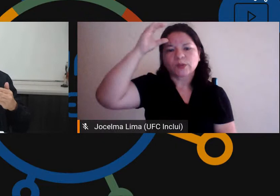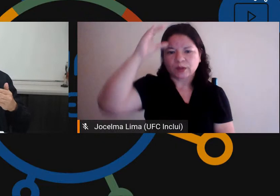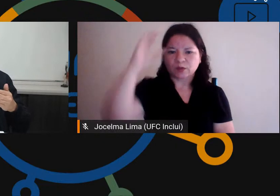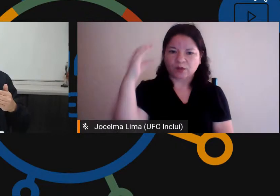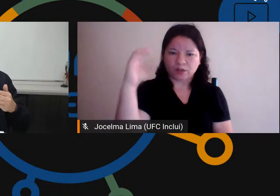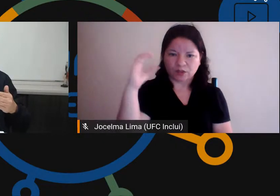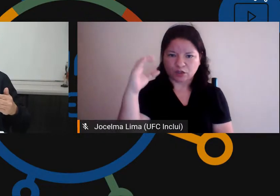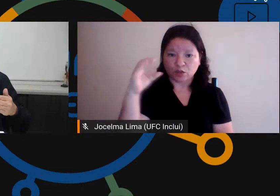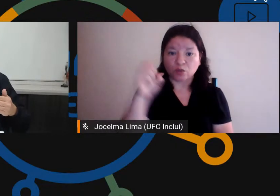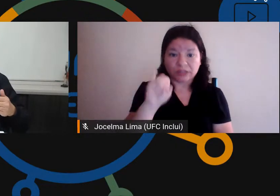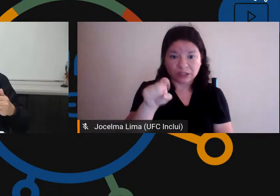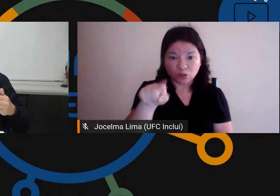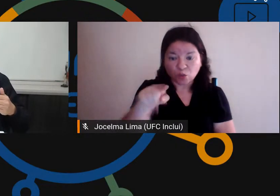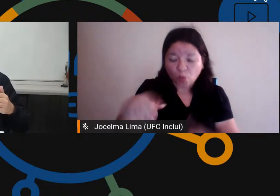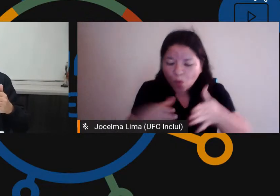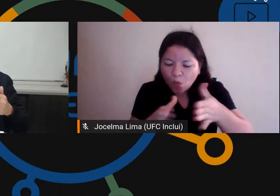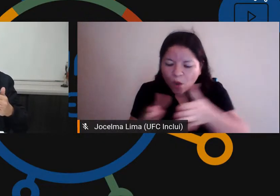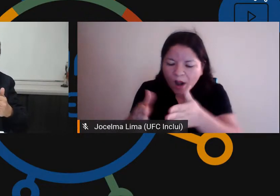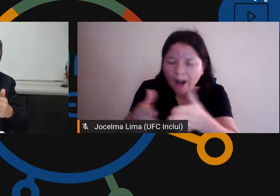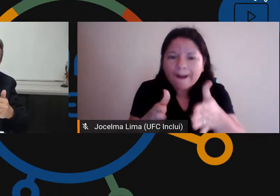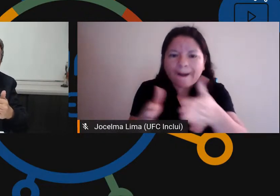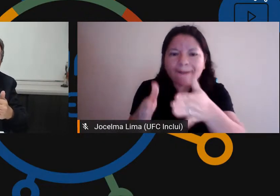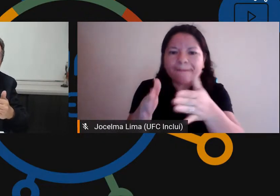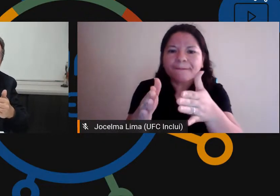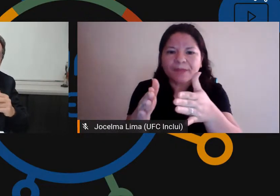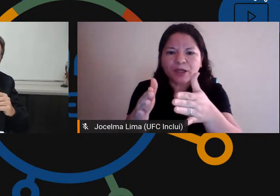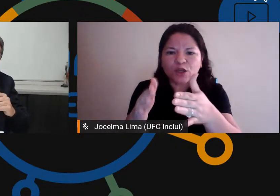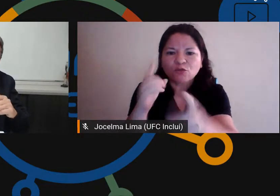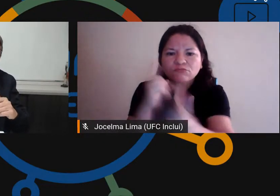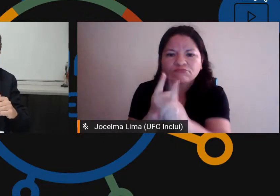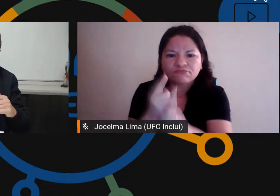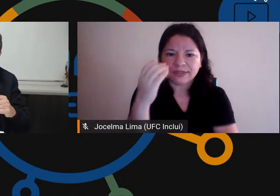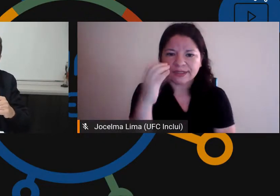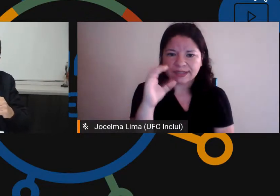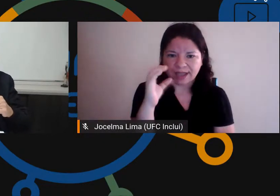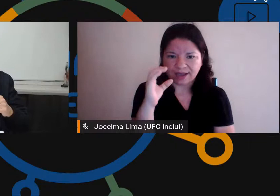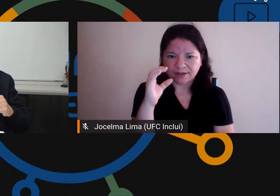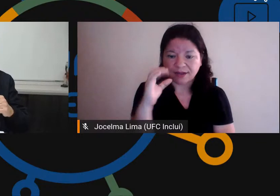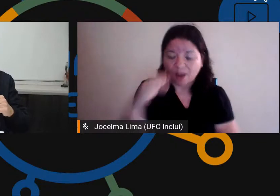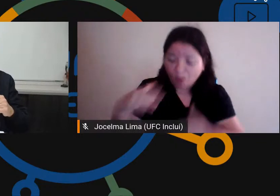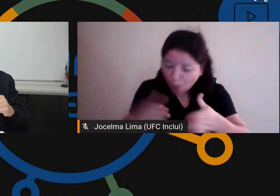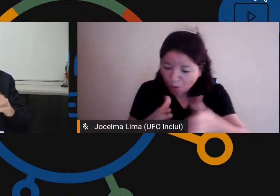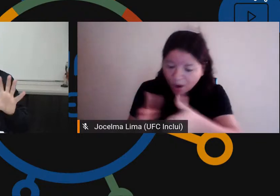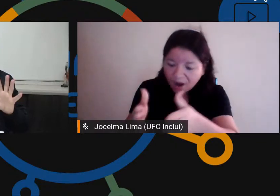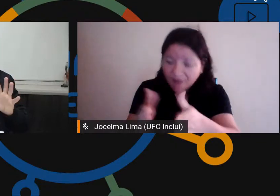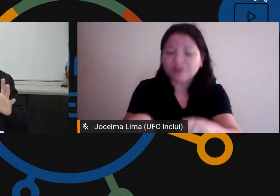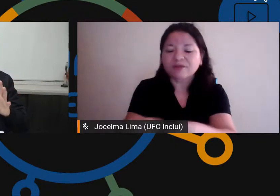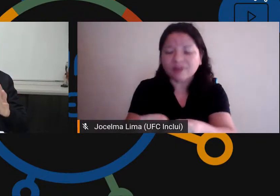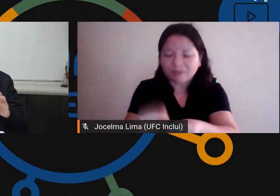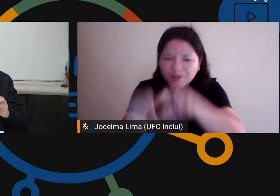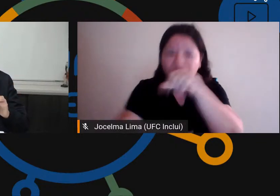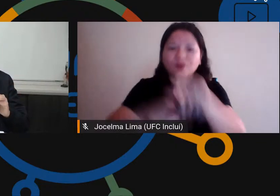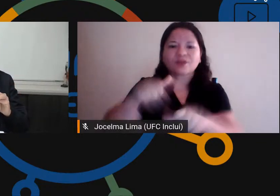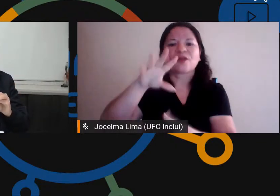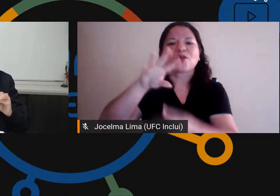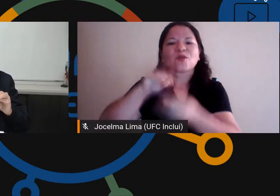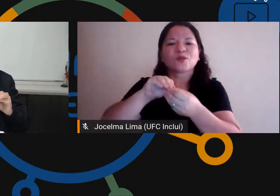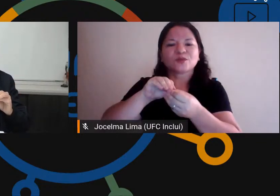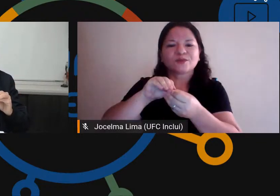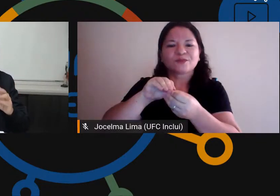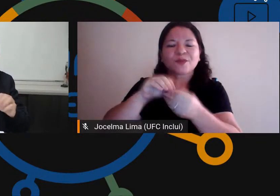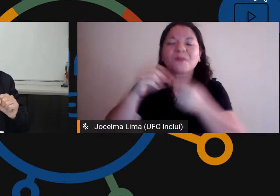você traçou for uma novidade na ciência, esse caminho traçado vira também uma conclusão. O importante é você saber o que